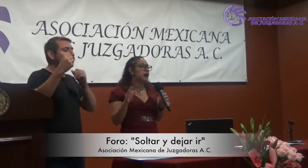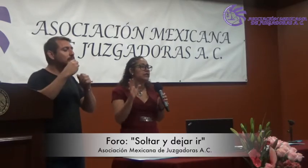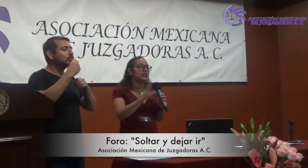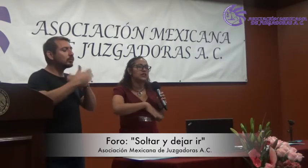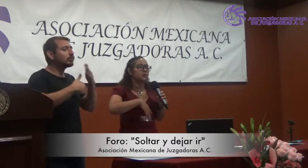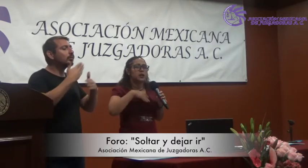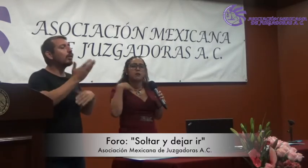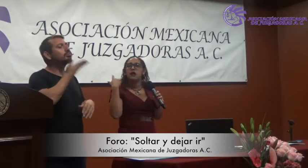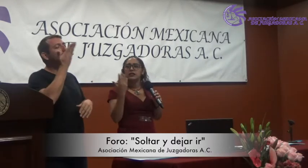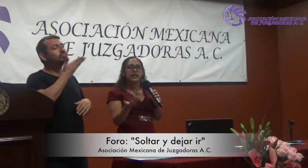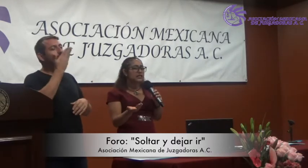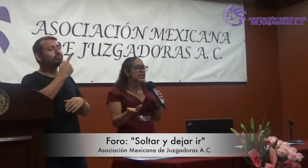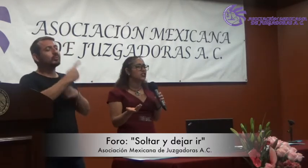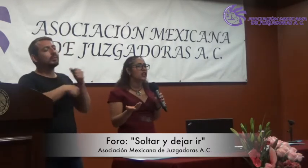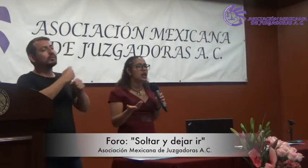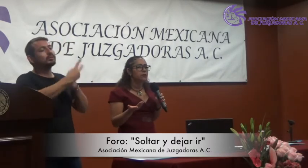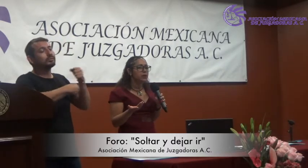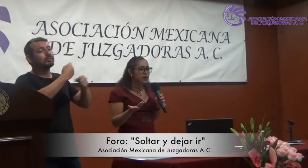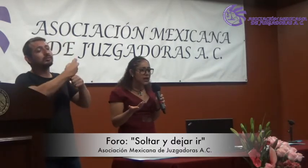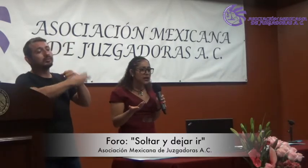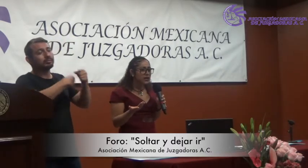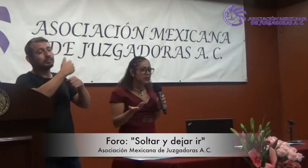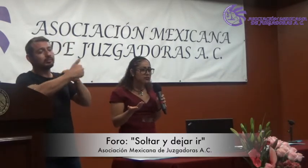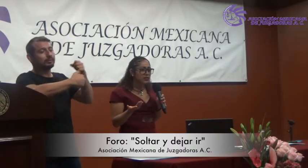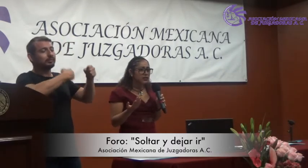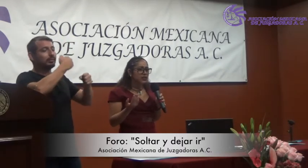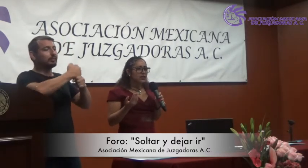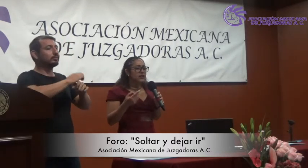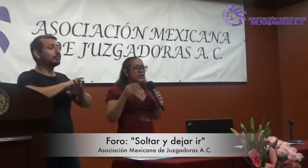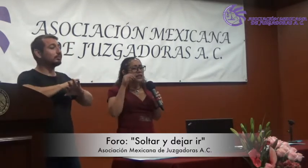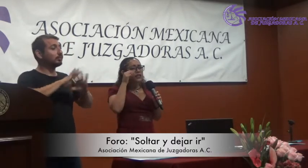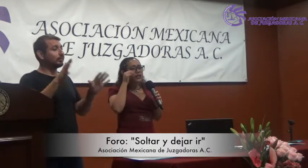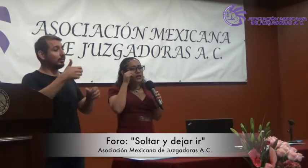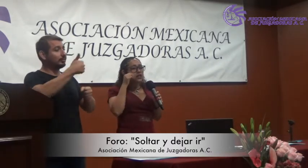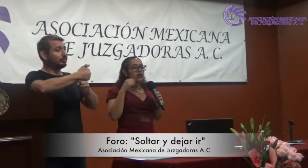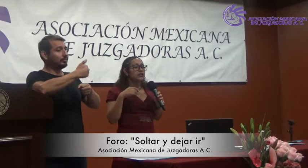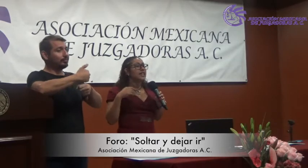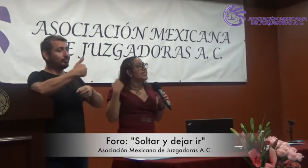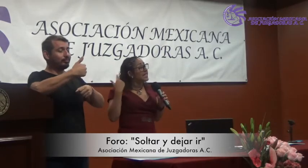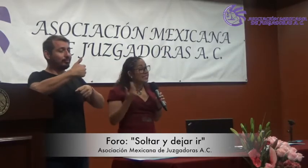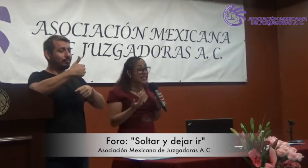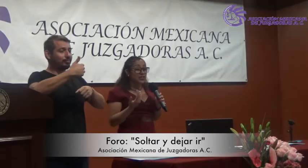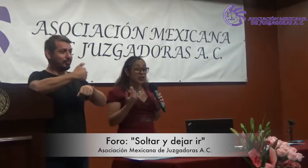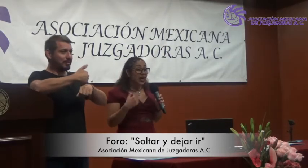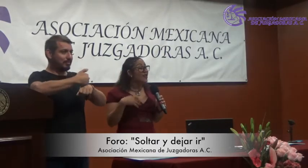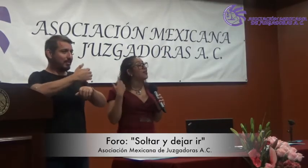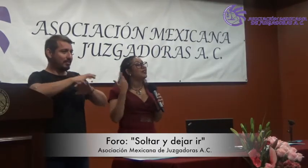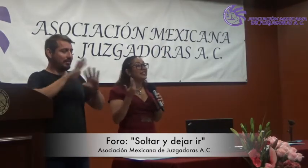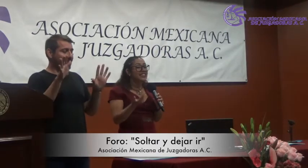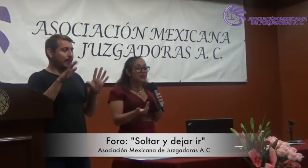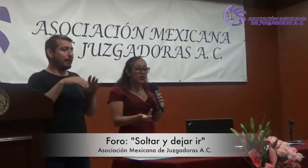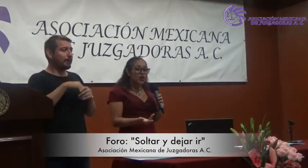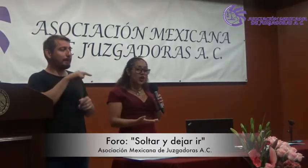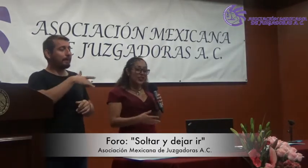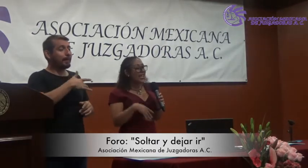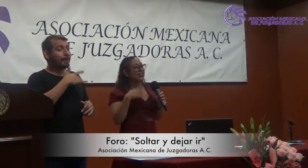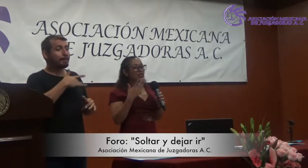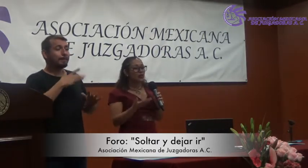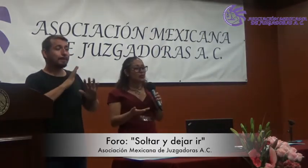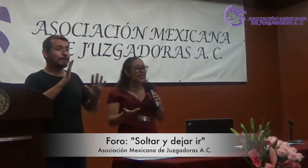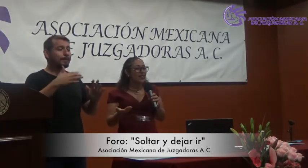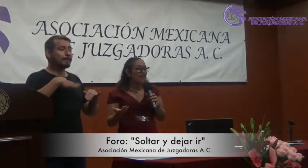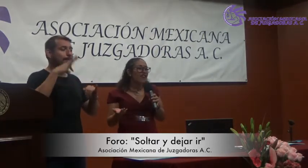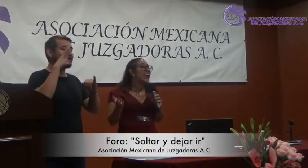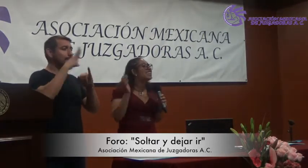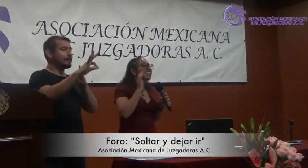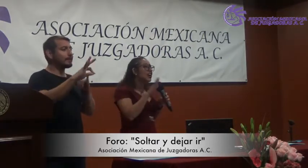6 años, pasan desde primero hasta el sexto de la primaria y ya están en sexto año, ellos están muy contentos,